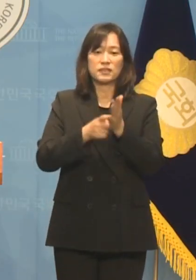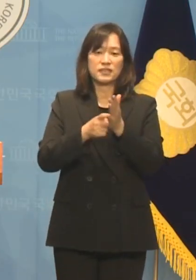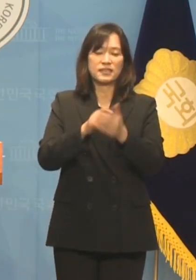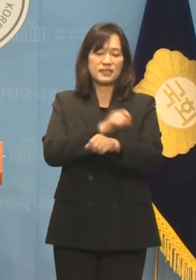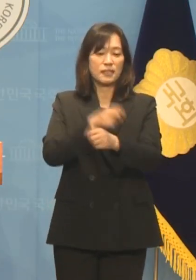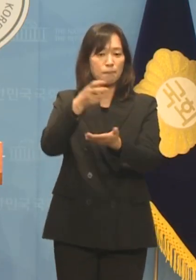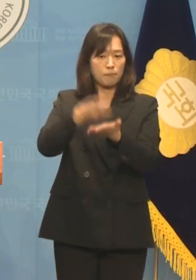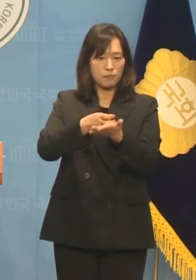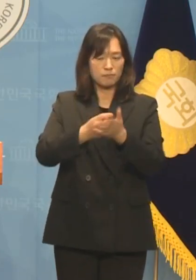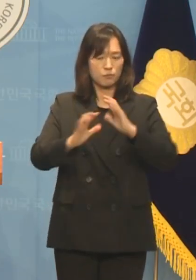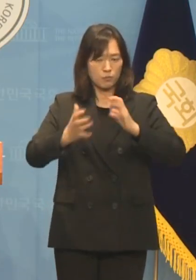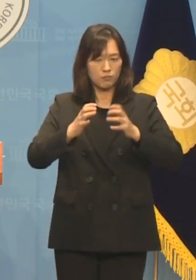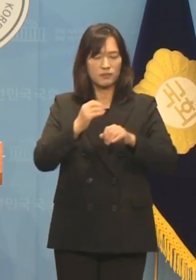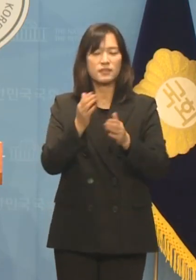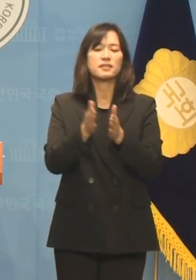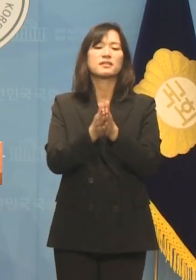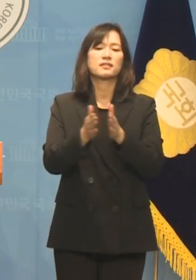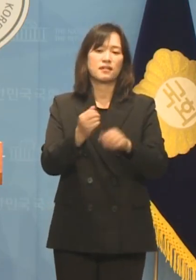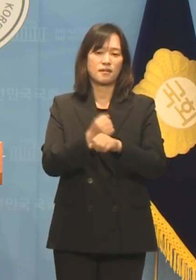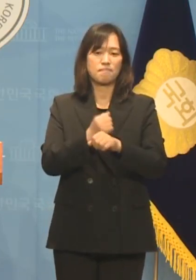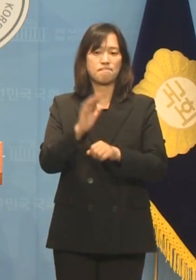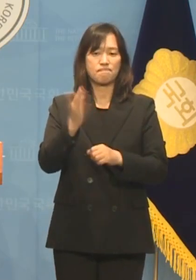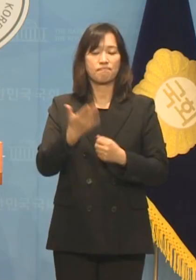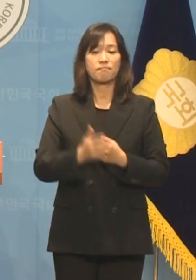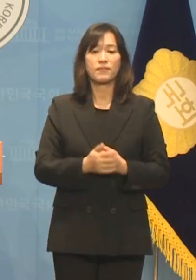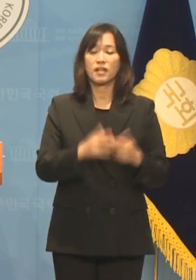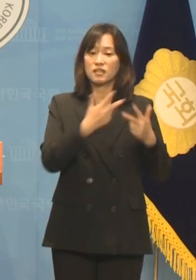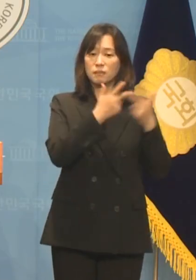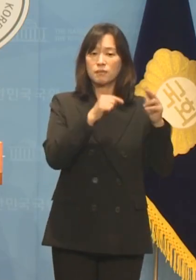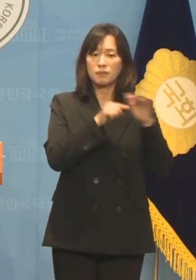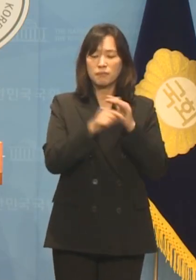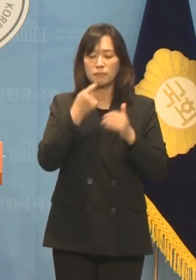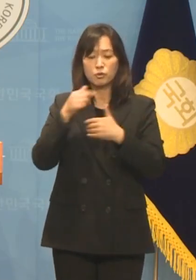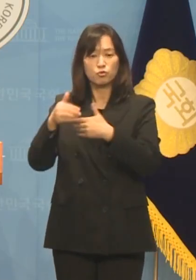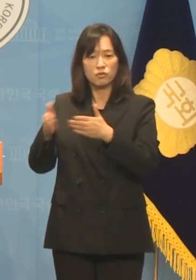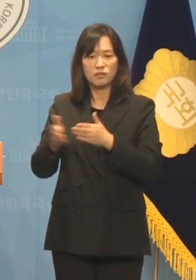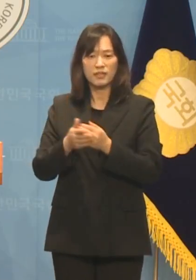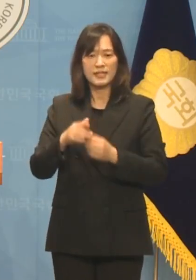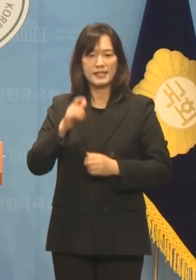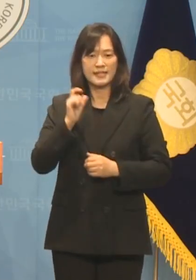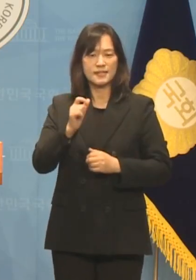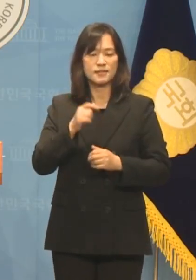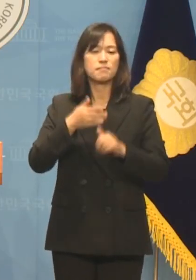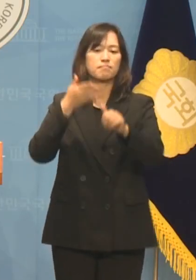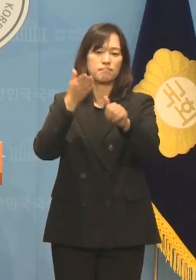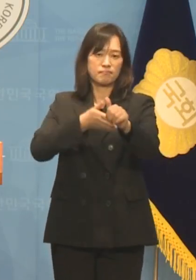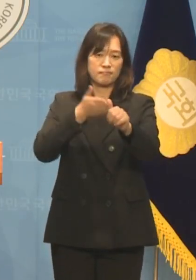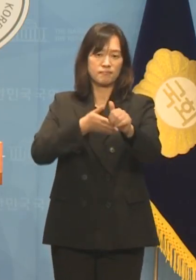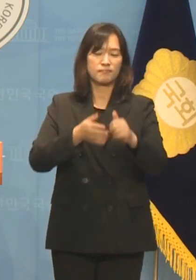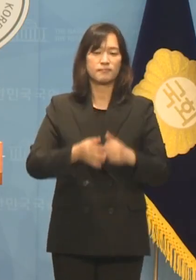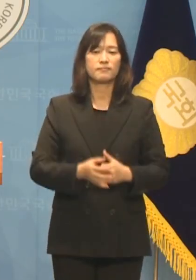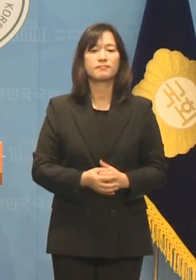특례법 논의를 시작해야 합니다. 이재명 대표와 민주당에 강력히 요구합니다.